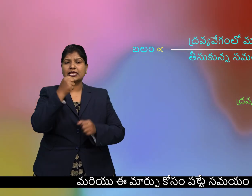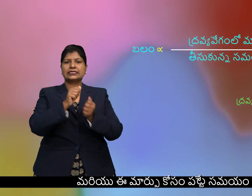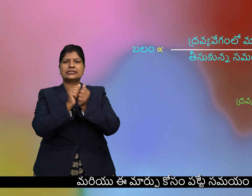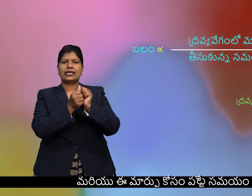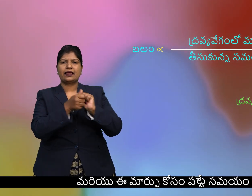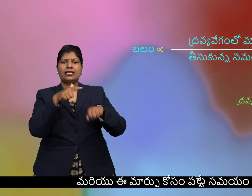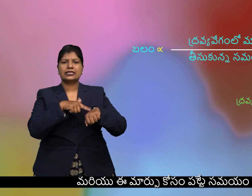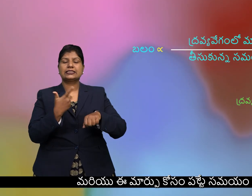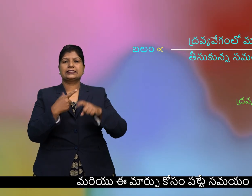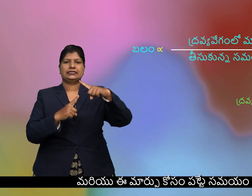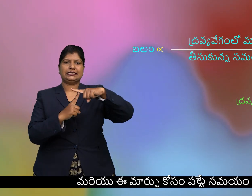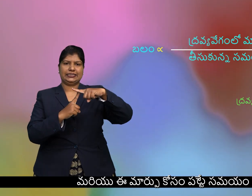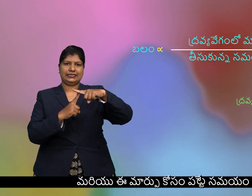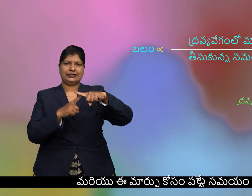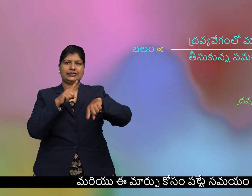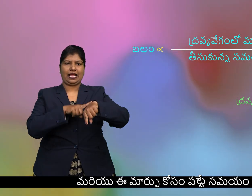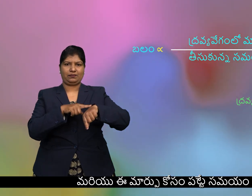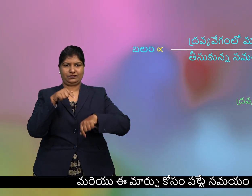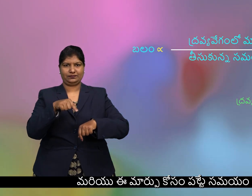t.